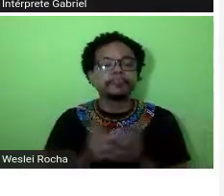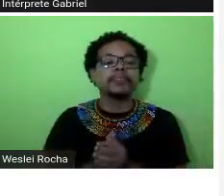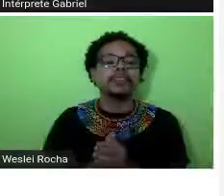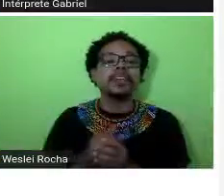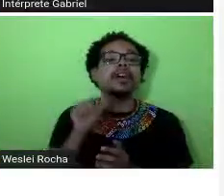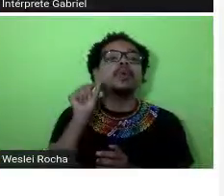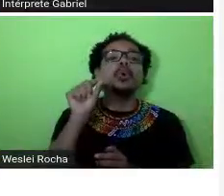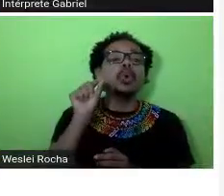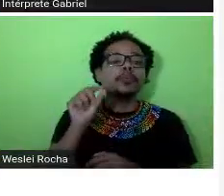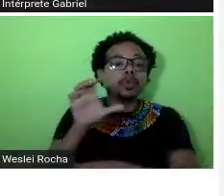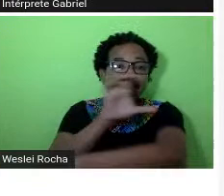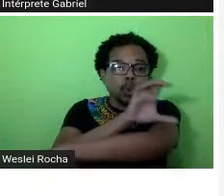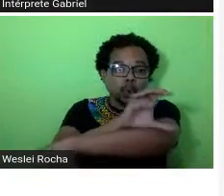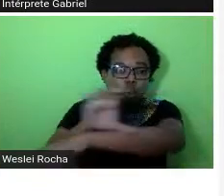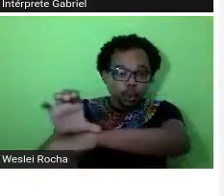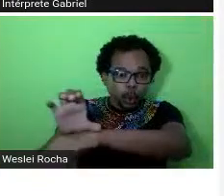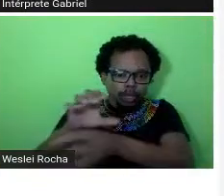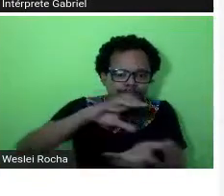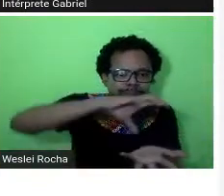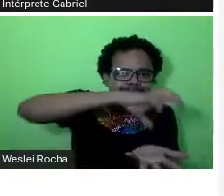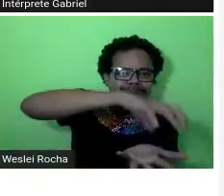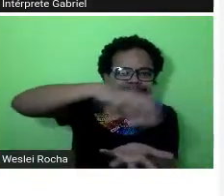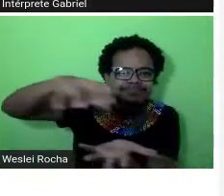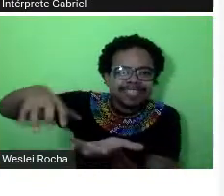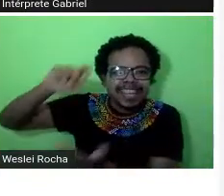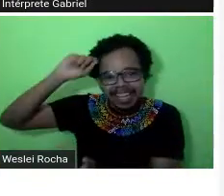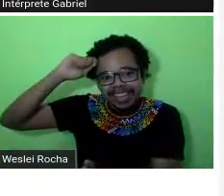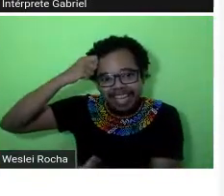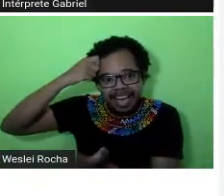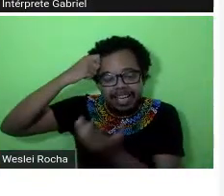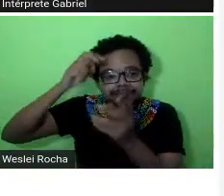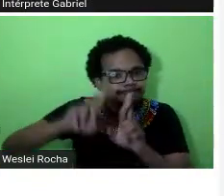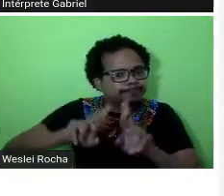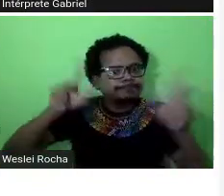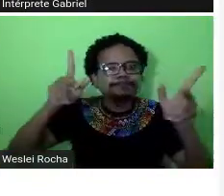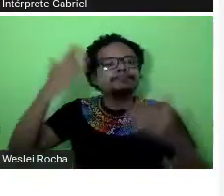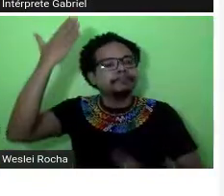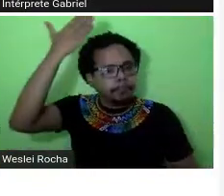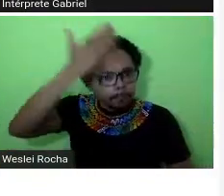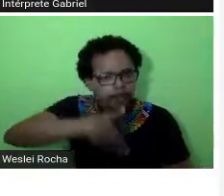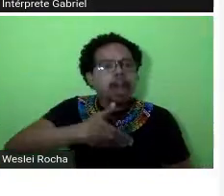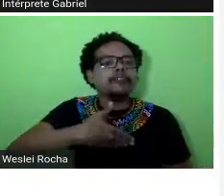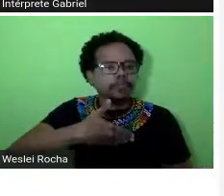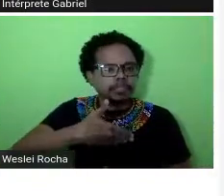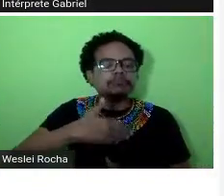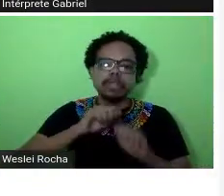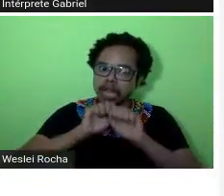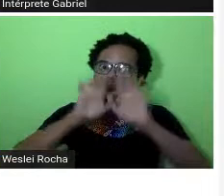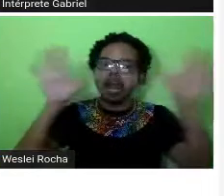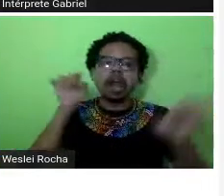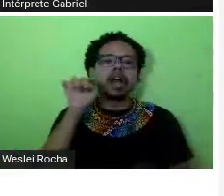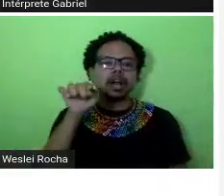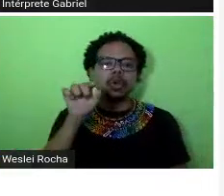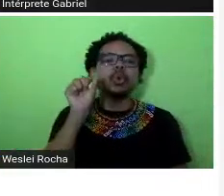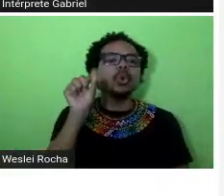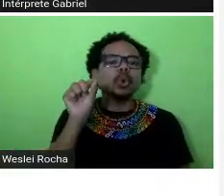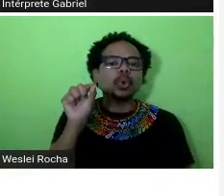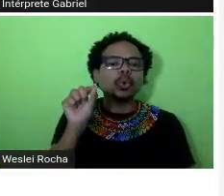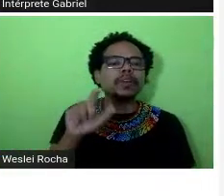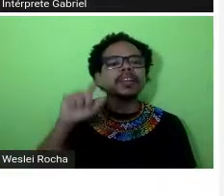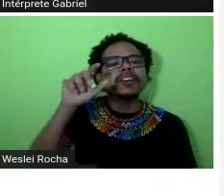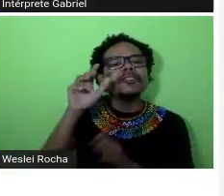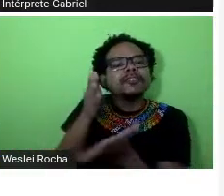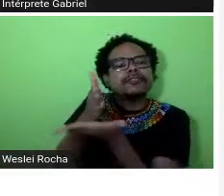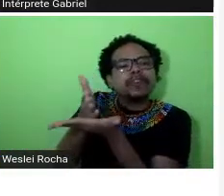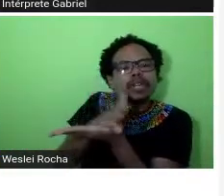é o tema e é evidências das culturas negras literatura